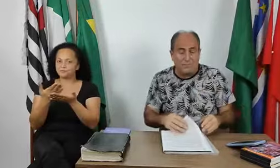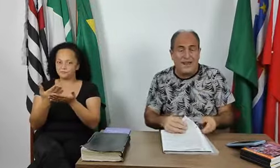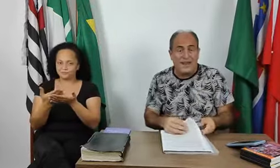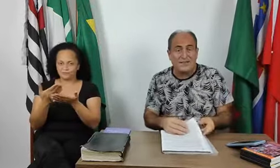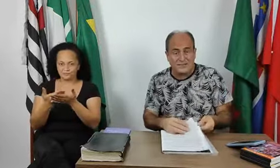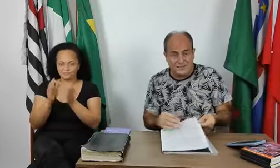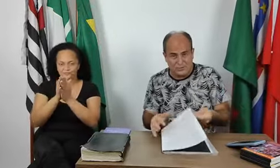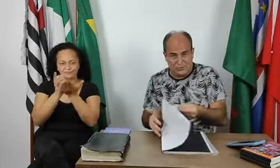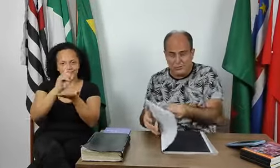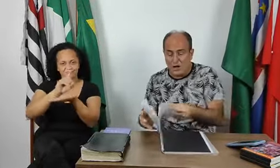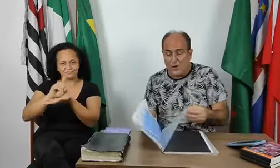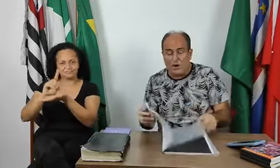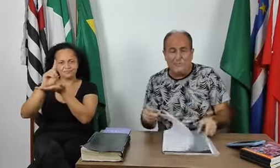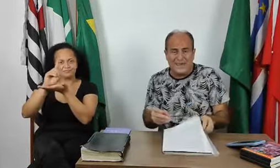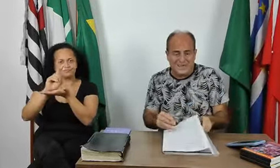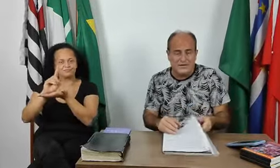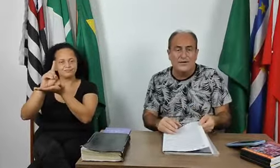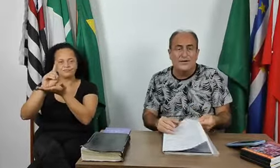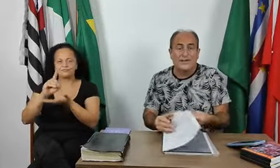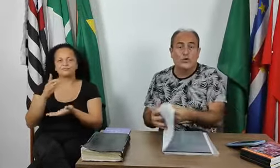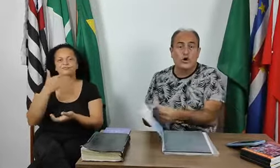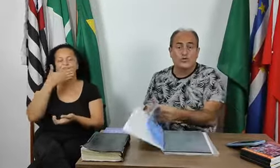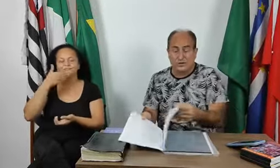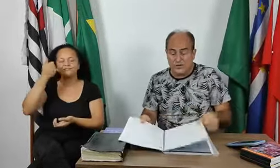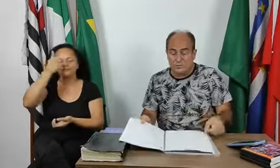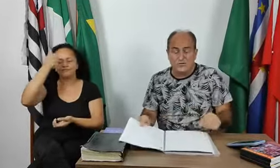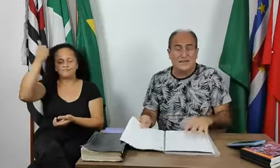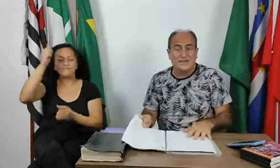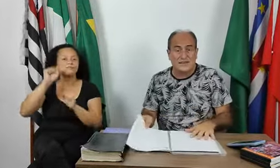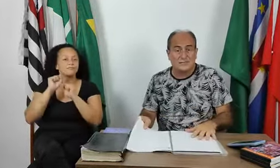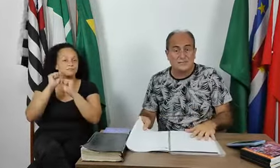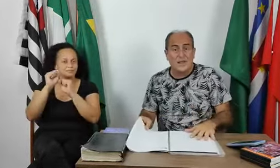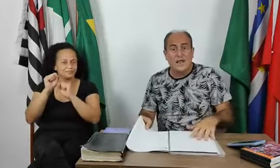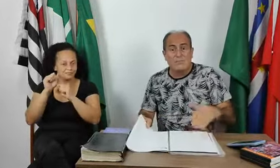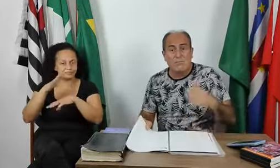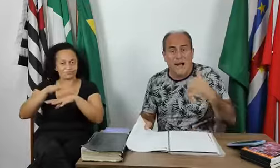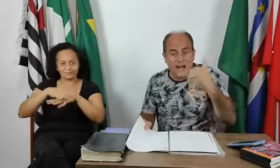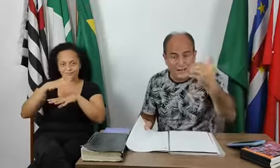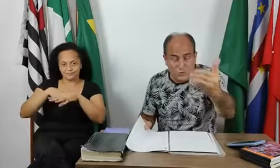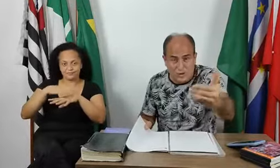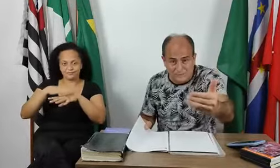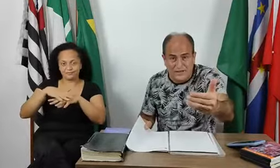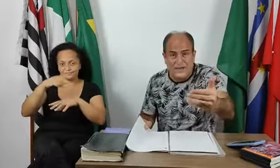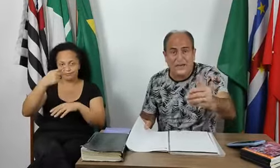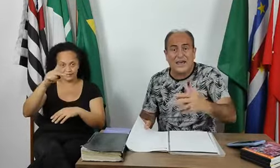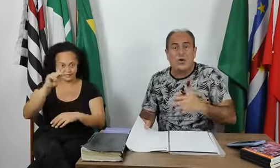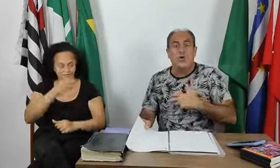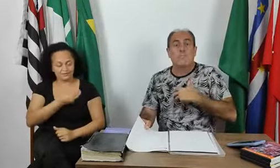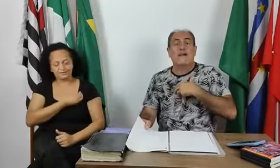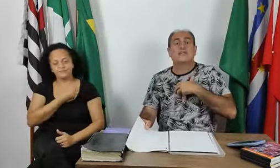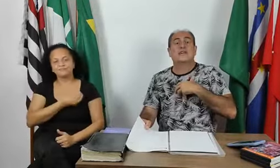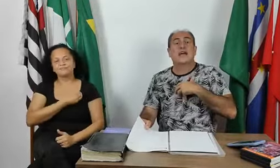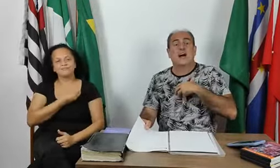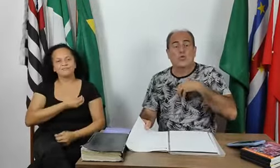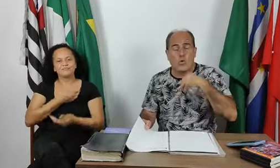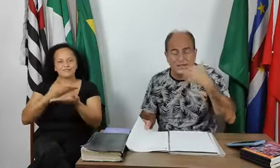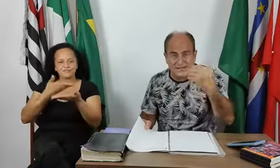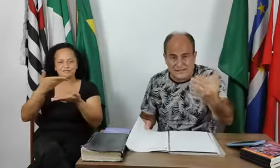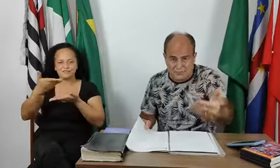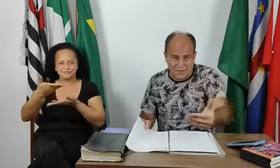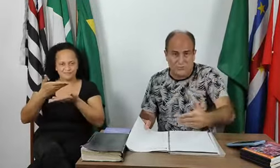da Palavra de Deus. O maior bem que nós podemos fazer para a tua vida é compartilhar